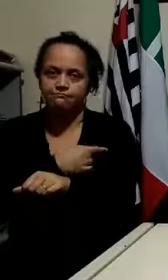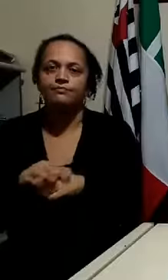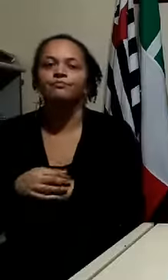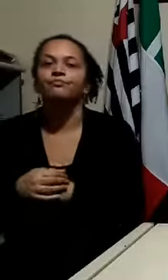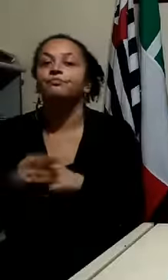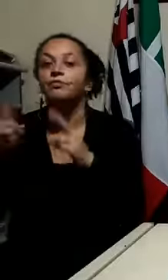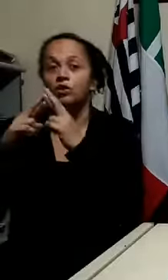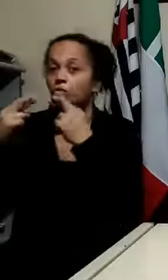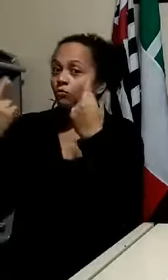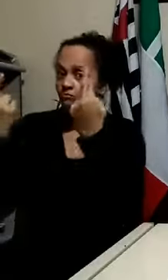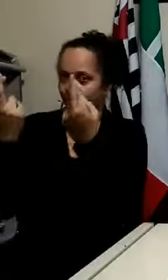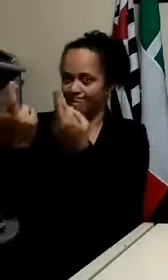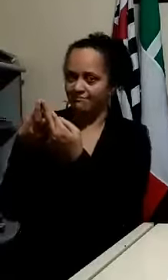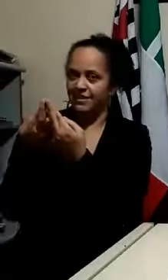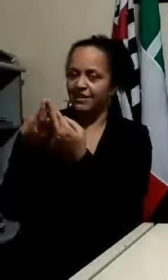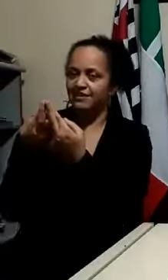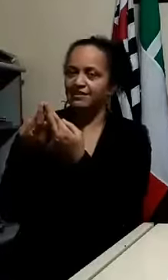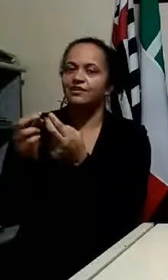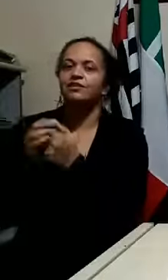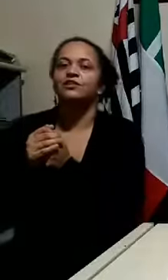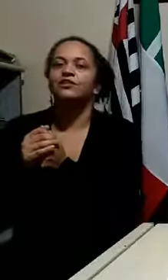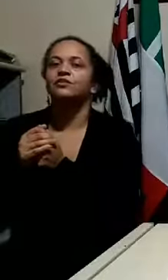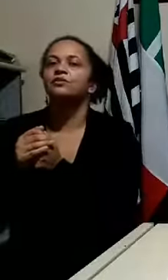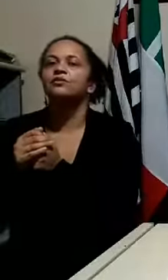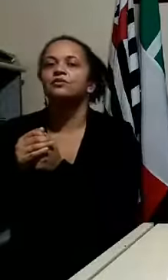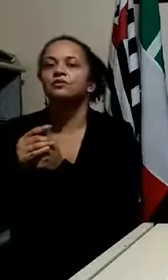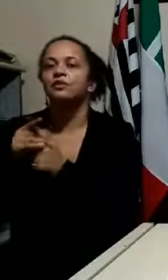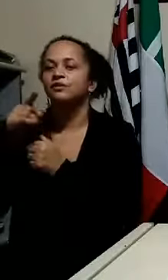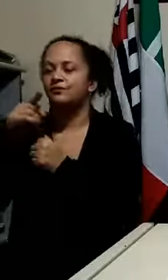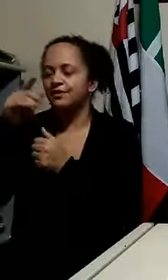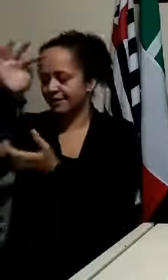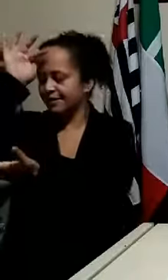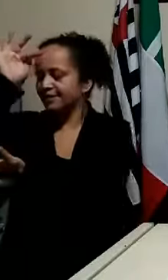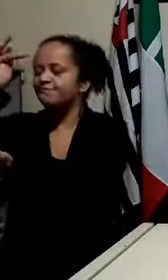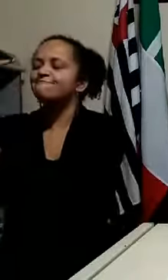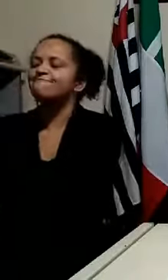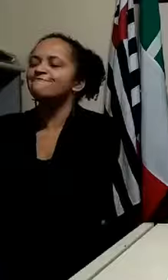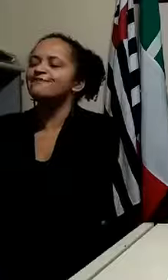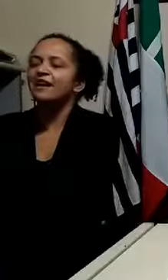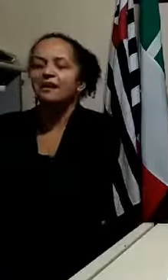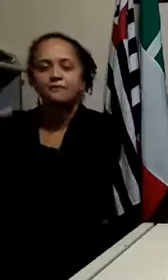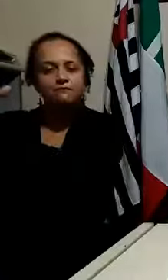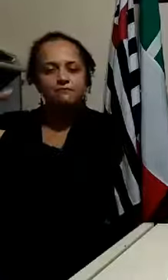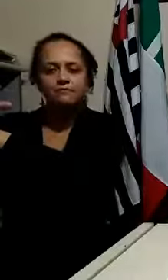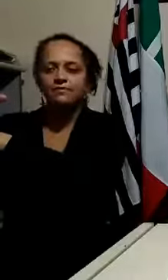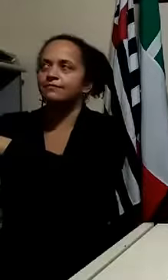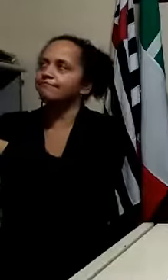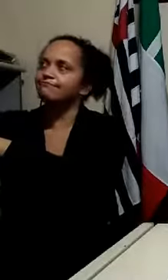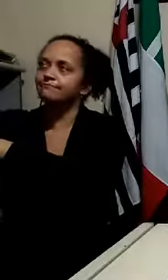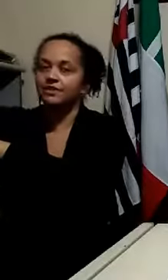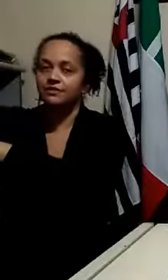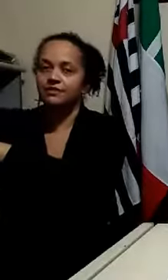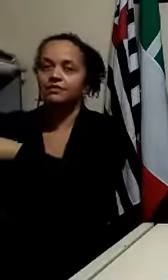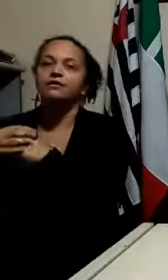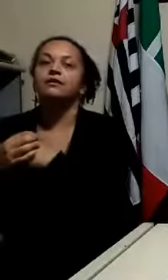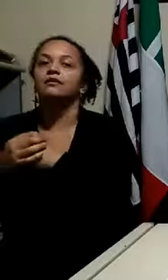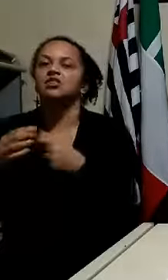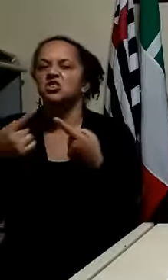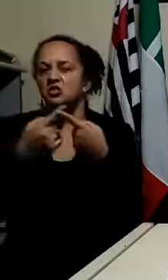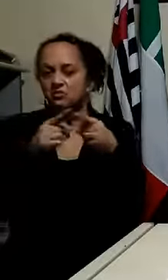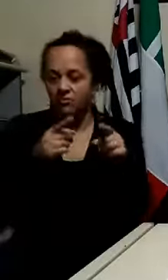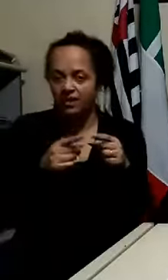é muito mais importante do que ser rico financeiramente. No mundo, todo mundo luta para